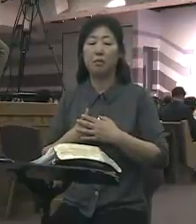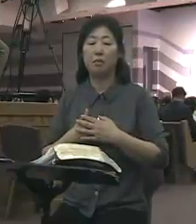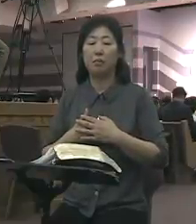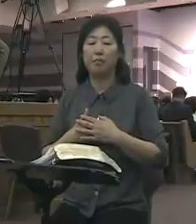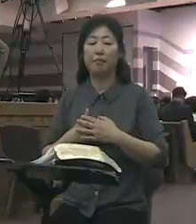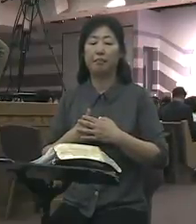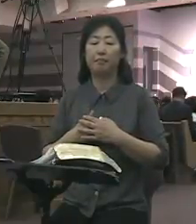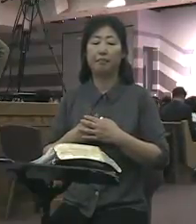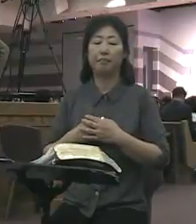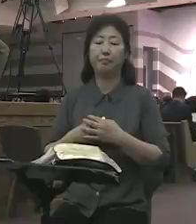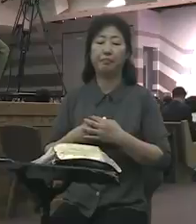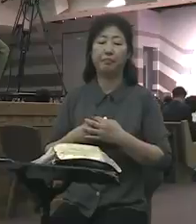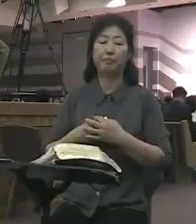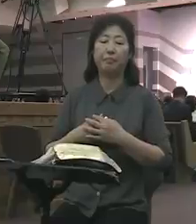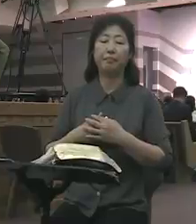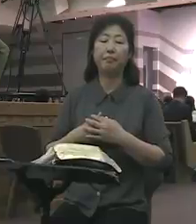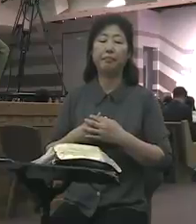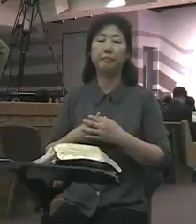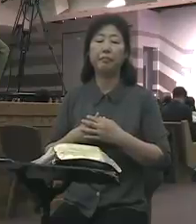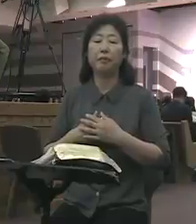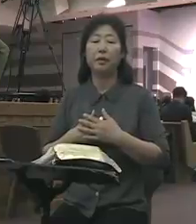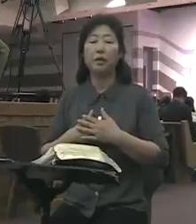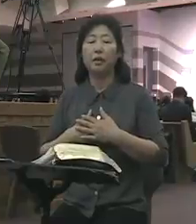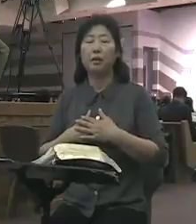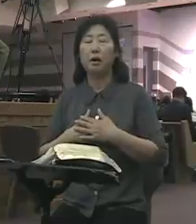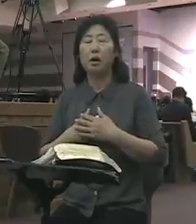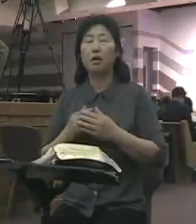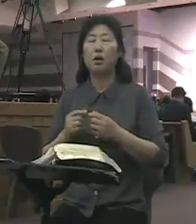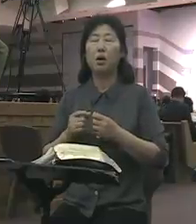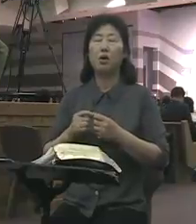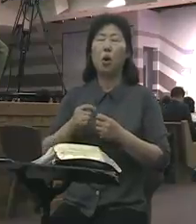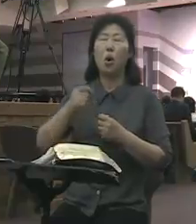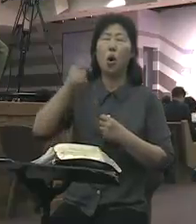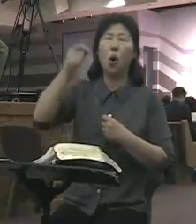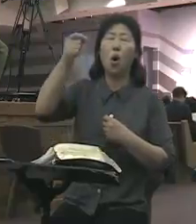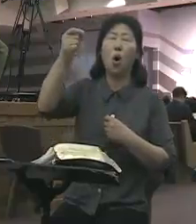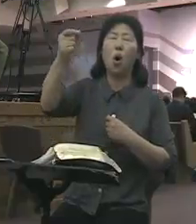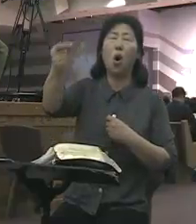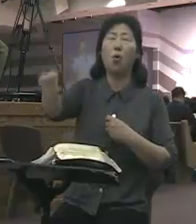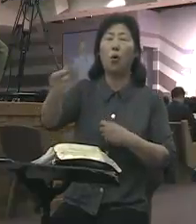가볍게 들고 나의 영원하신